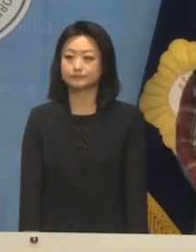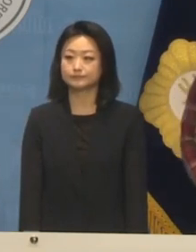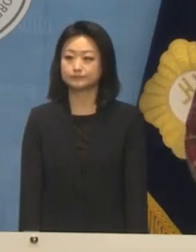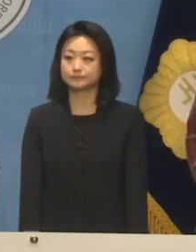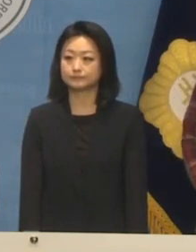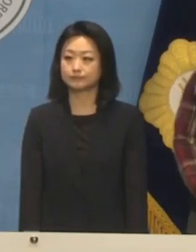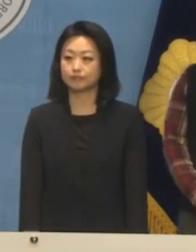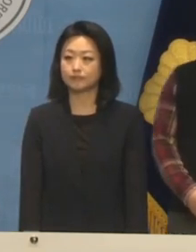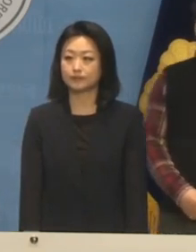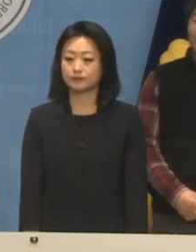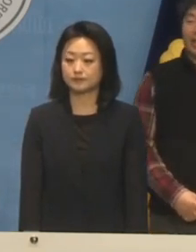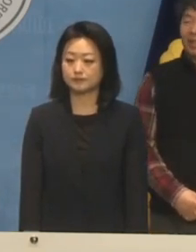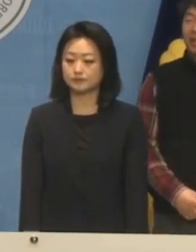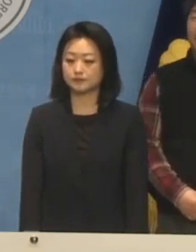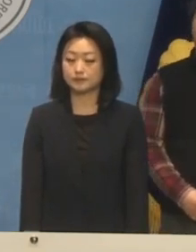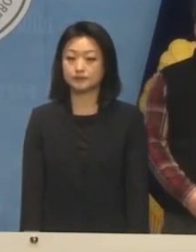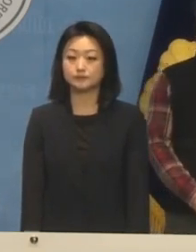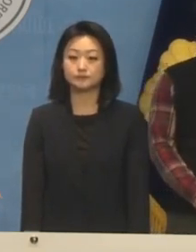네.